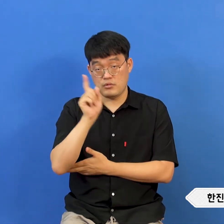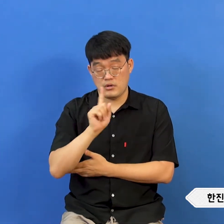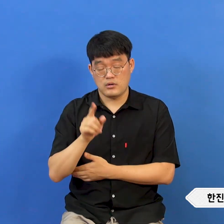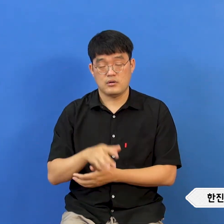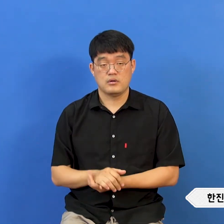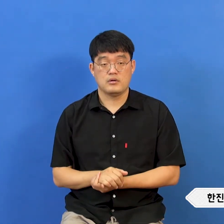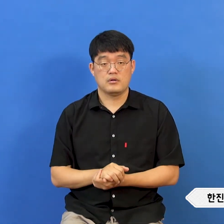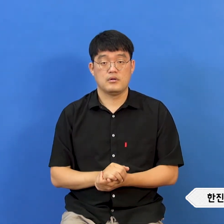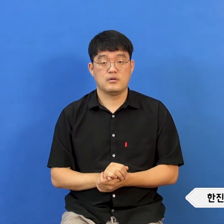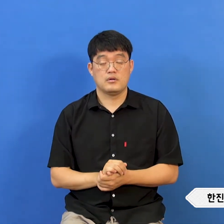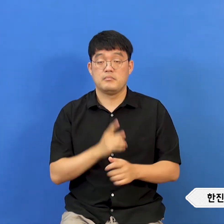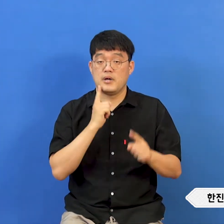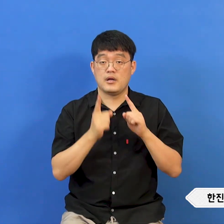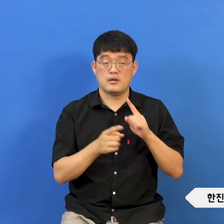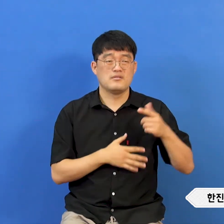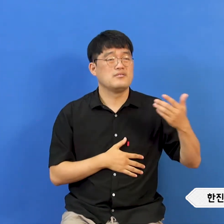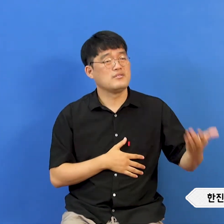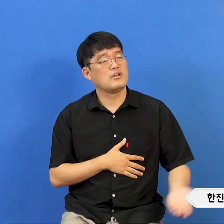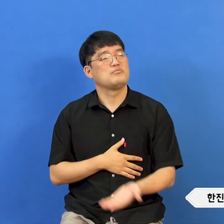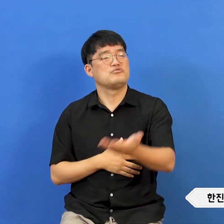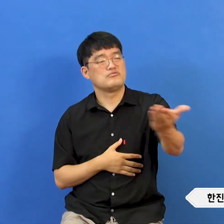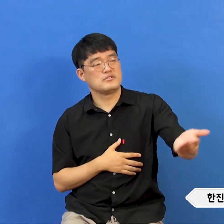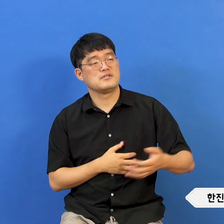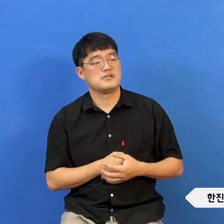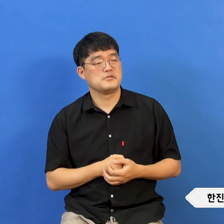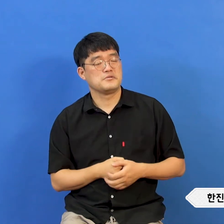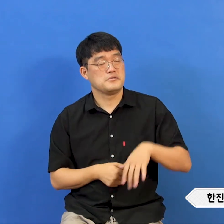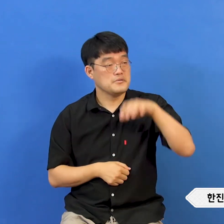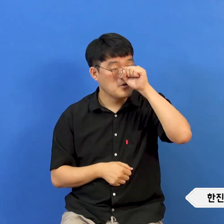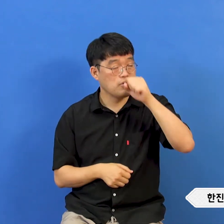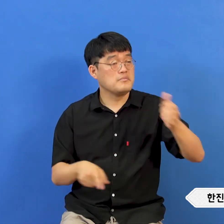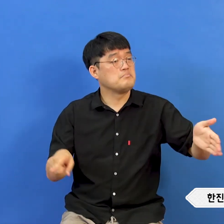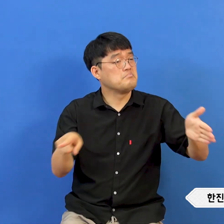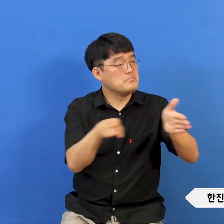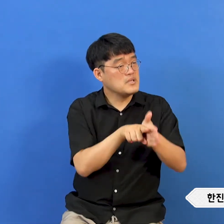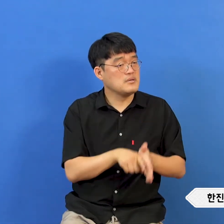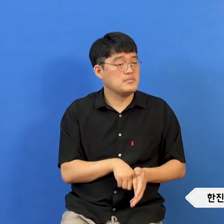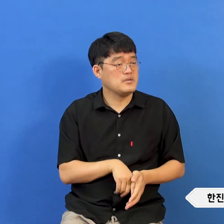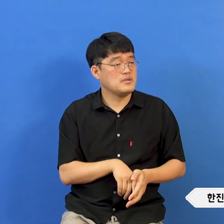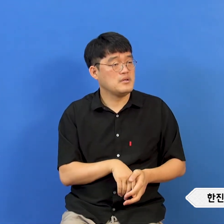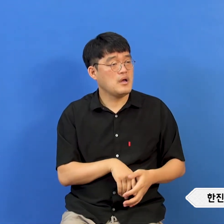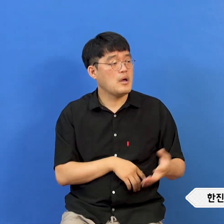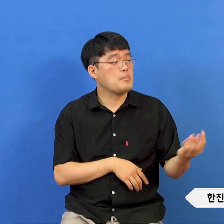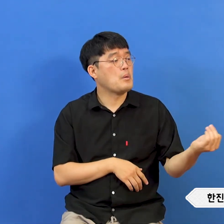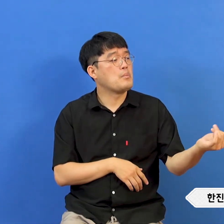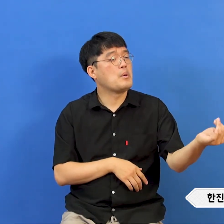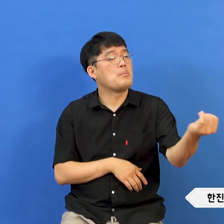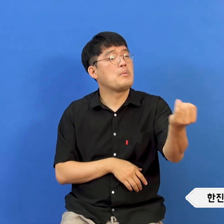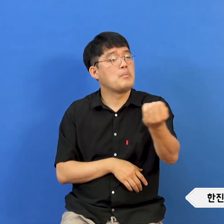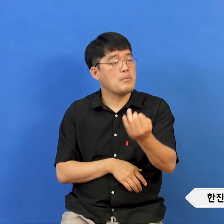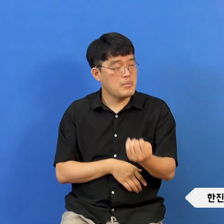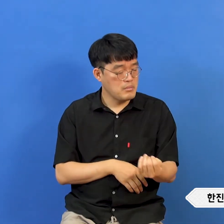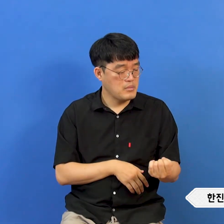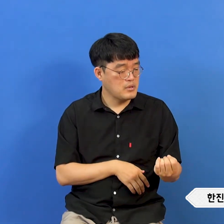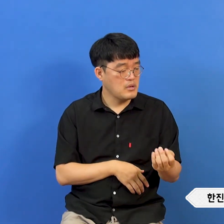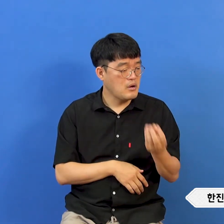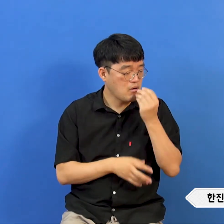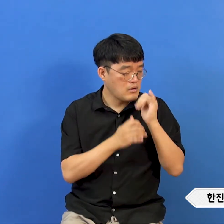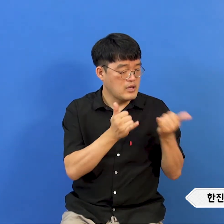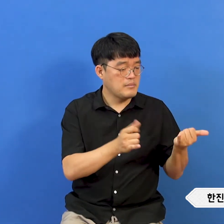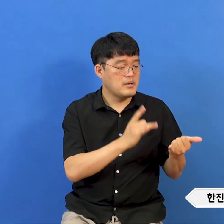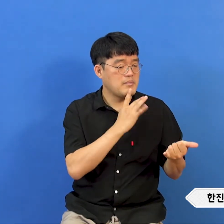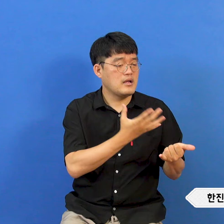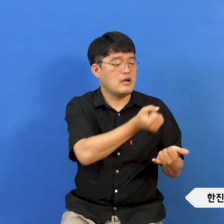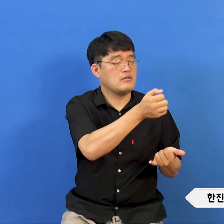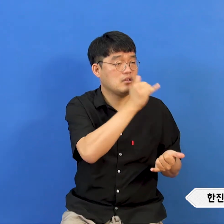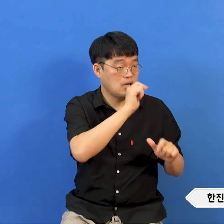그 목사님 설교하시면서, 여러분, 좋은 믿음은 몇몇 성자들만이 가지고 있는 것이 아닙니다. 여러분도 이미 좋은